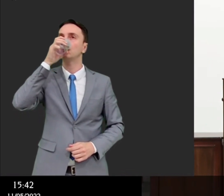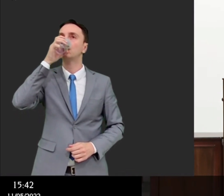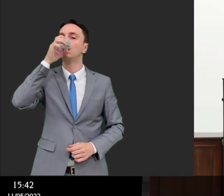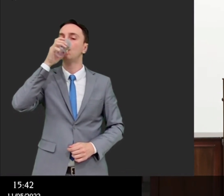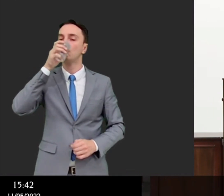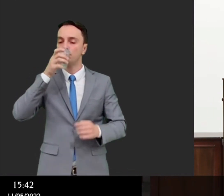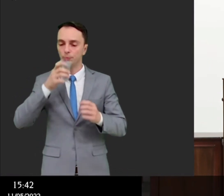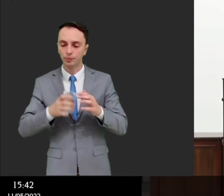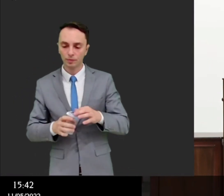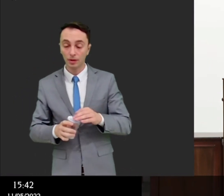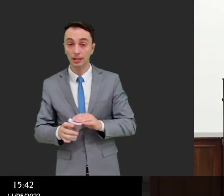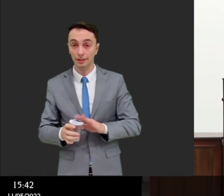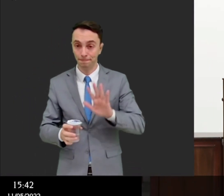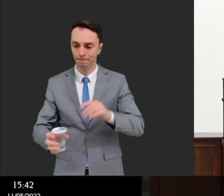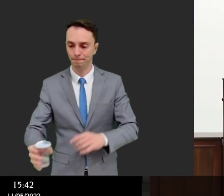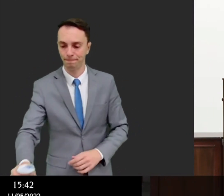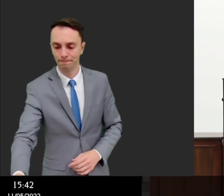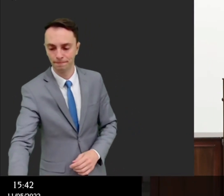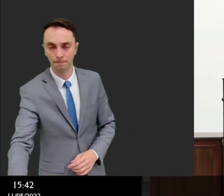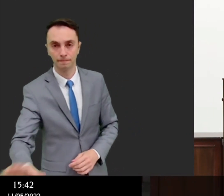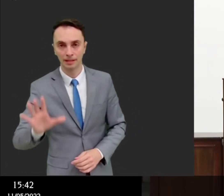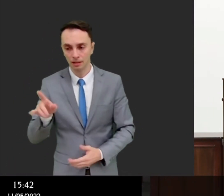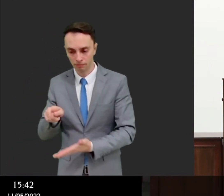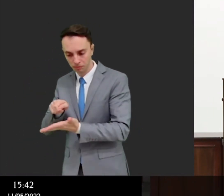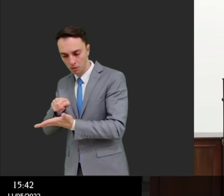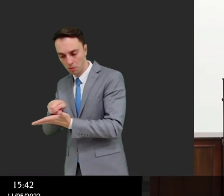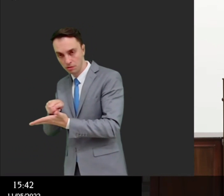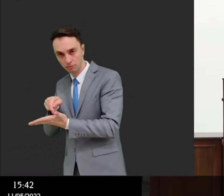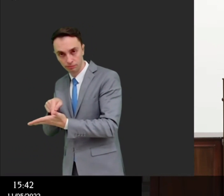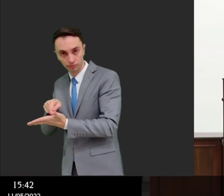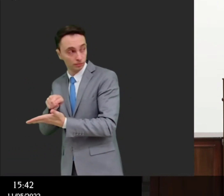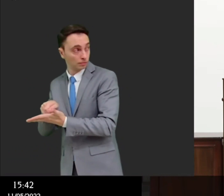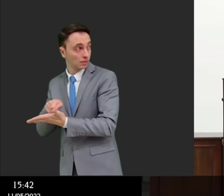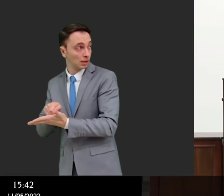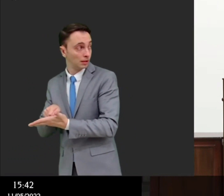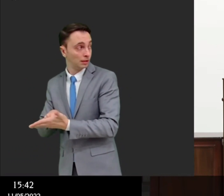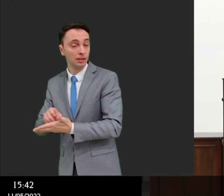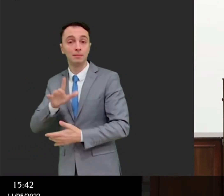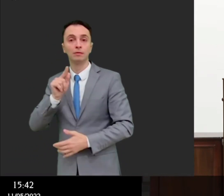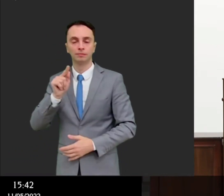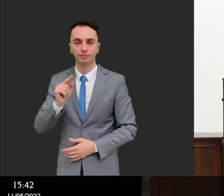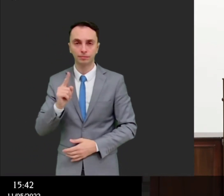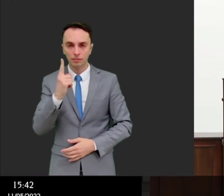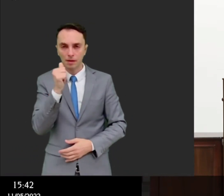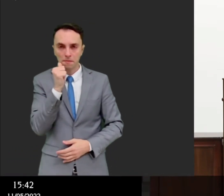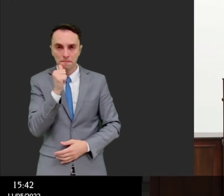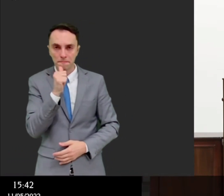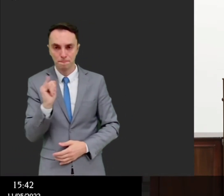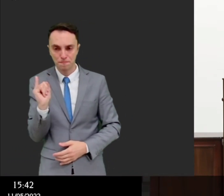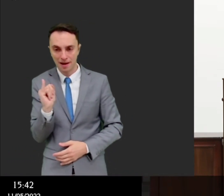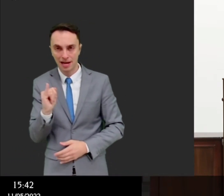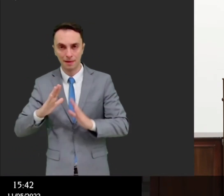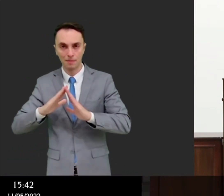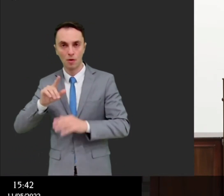Também eu anotei aqui do lado, mas não li. Uma irmãzinha nossa, da